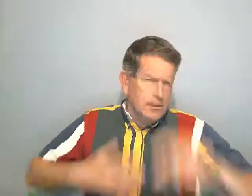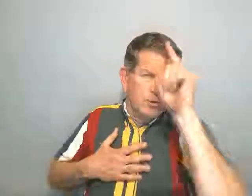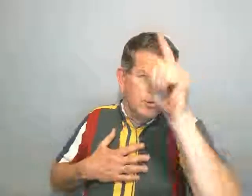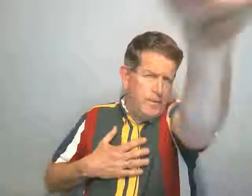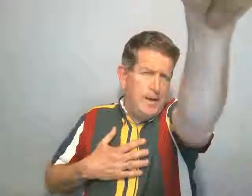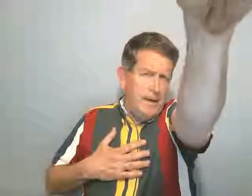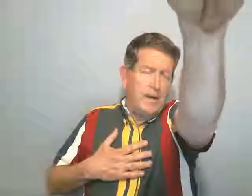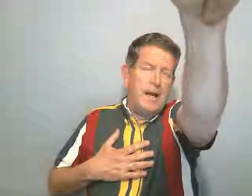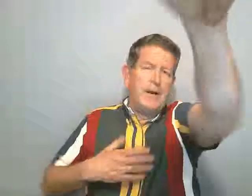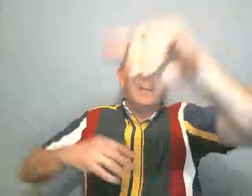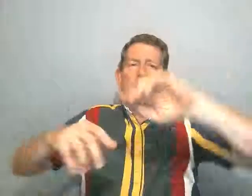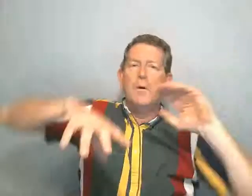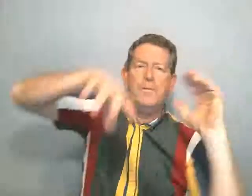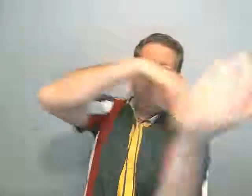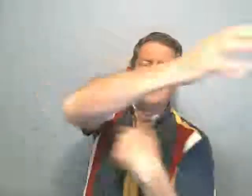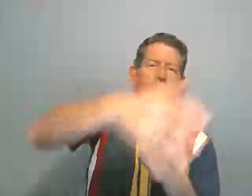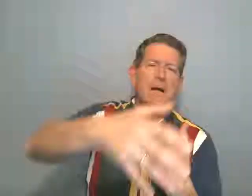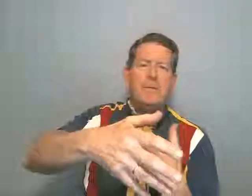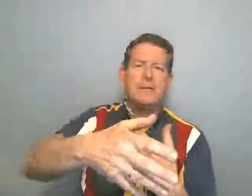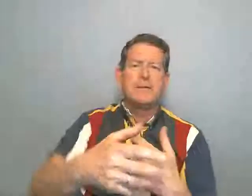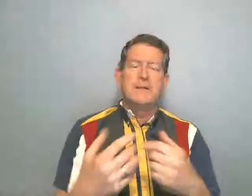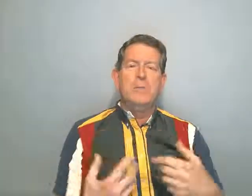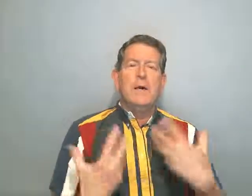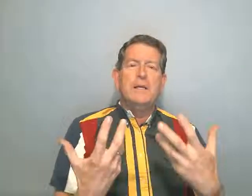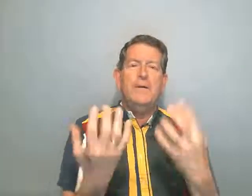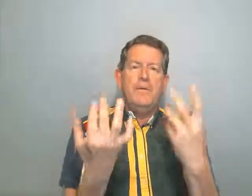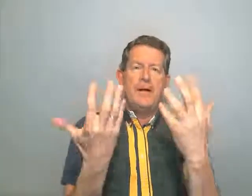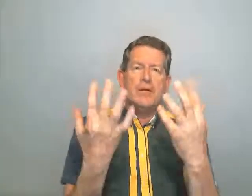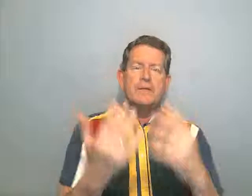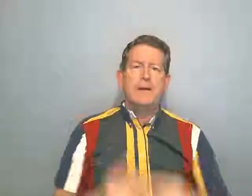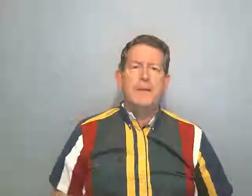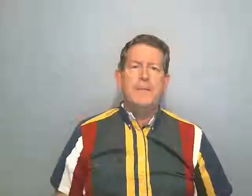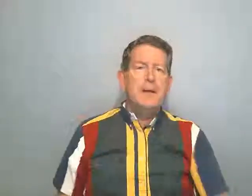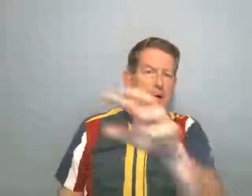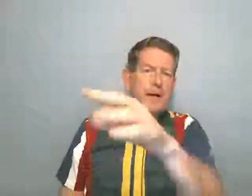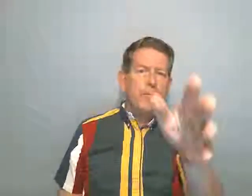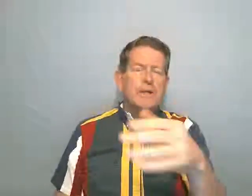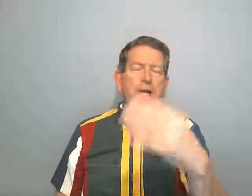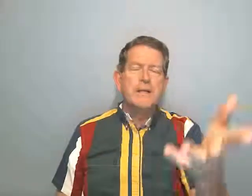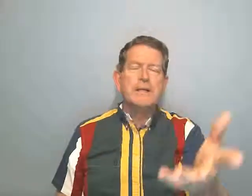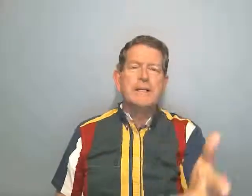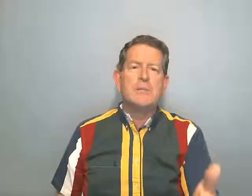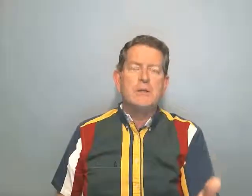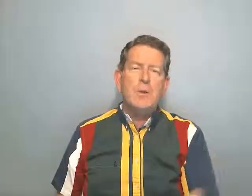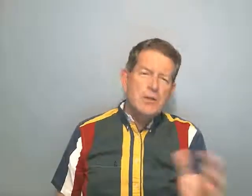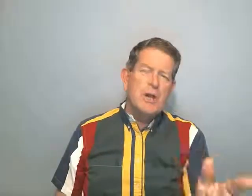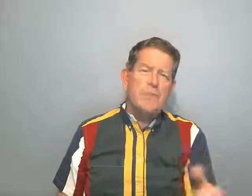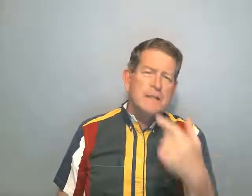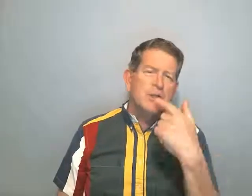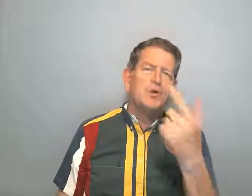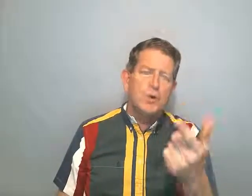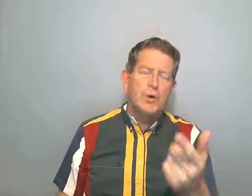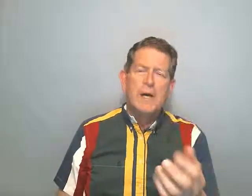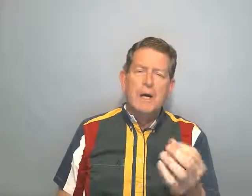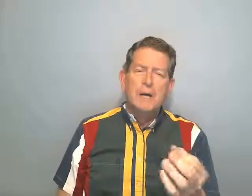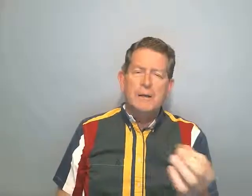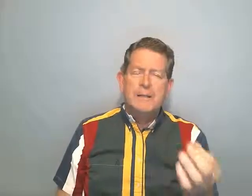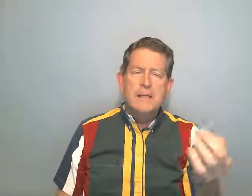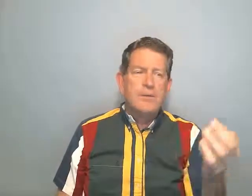Je vais, voilà, voilà. Maintenant, faisons l'inverse. C'est moi qui vais faire les gestes avec les mains et vous allez dire des expressions. À chaque fois, dites je. Dites le